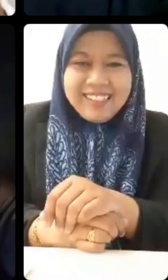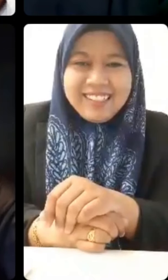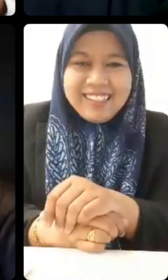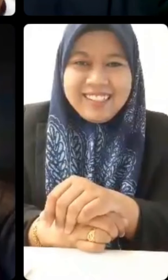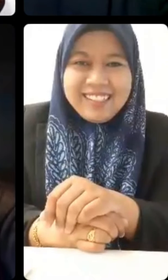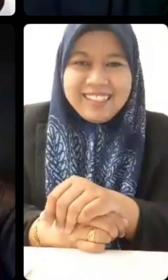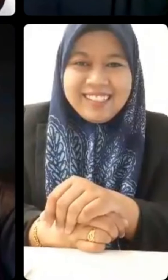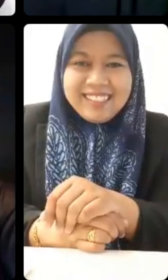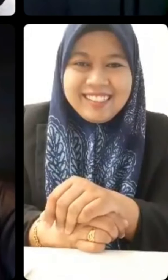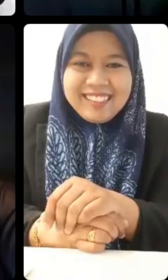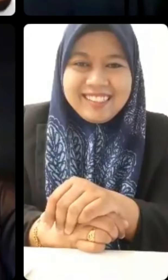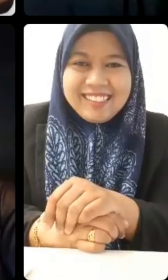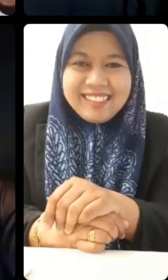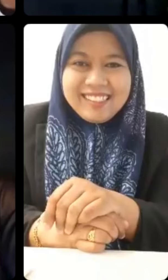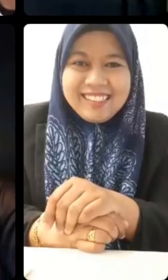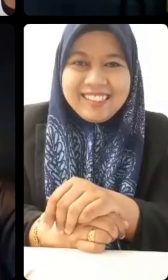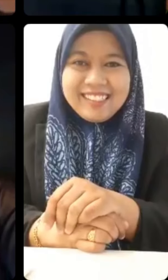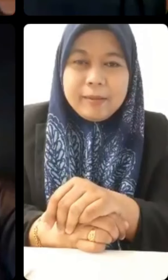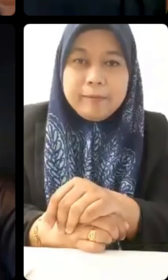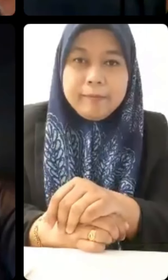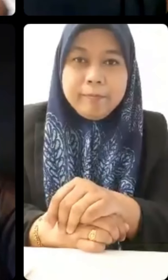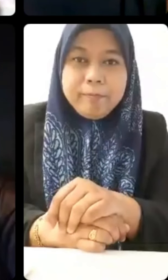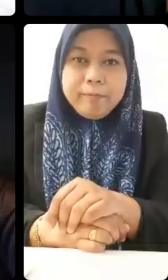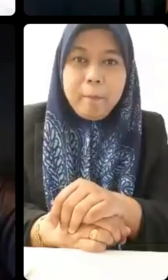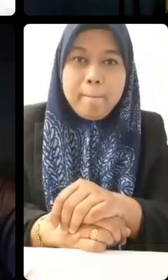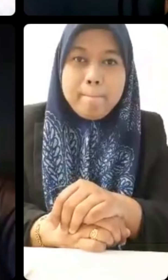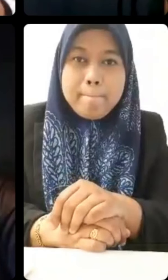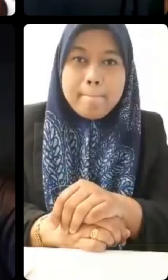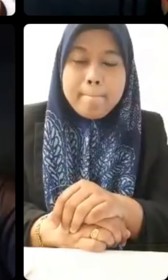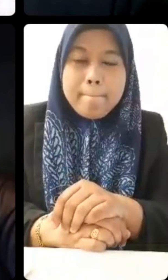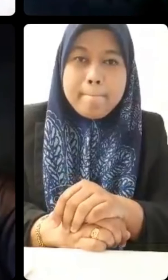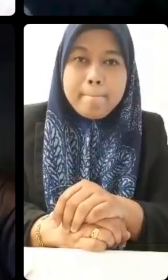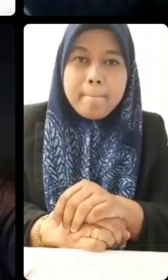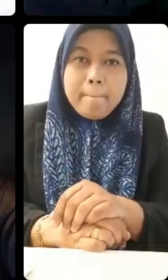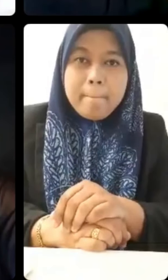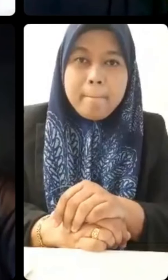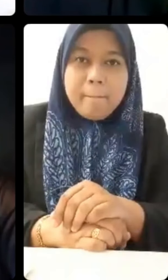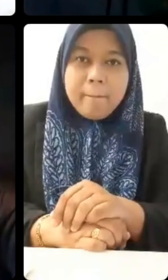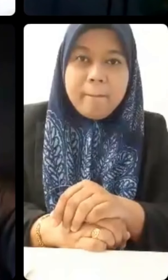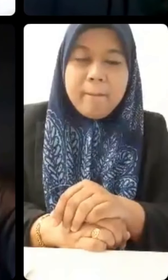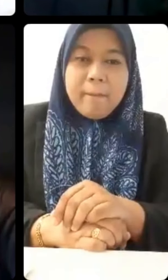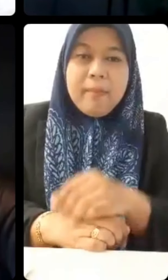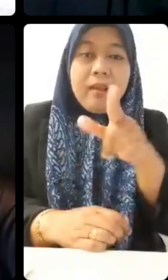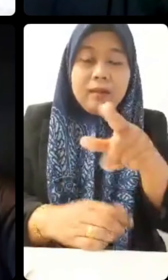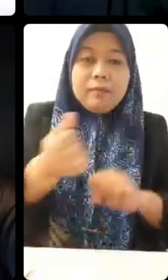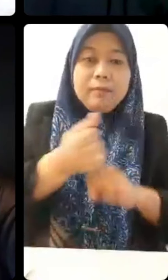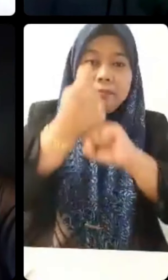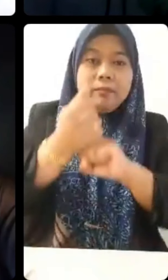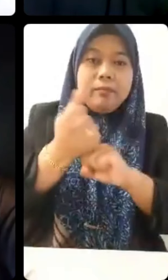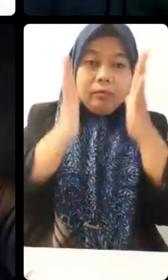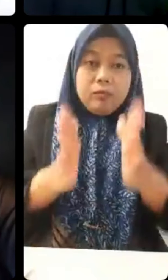Kiranya bagus dapat support surrounding yang sangat menyokong lah kan. Okay,